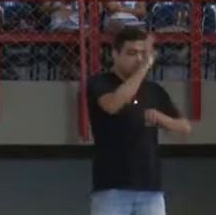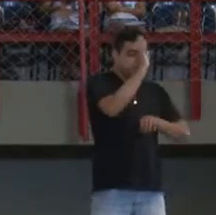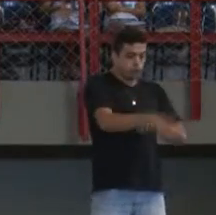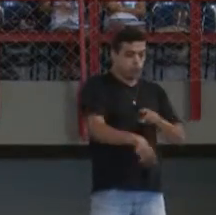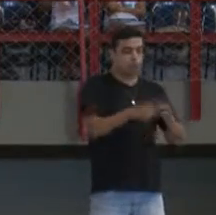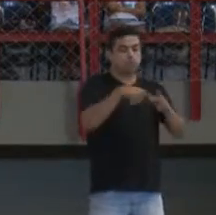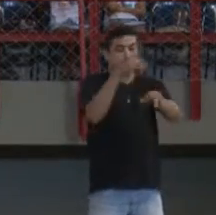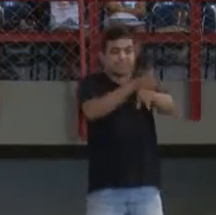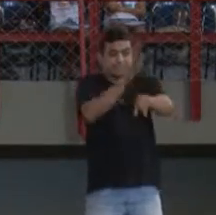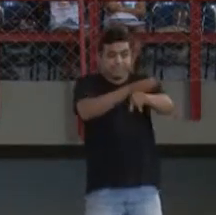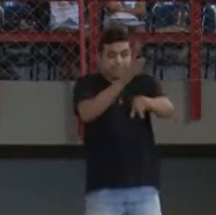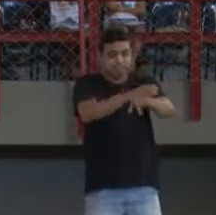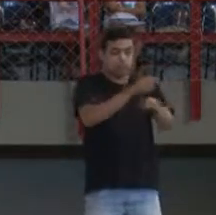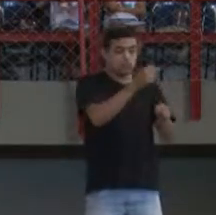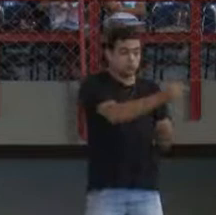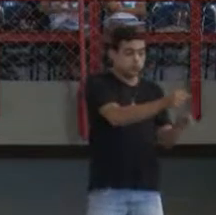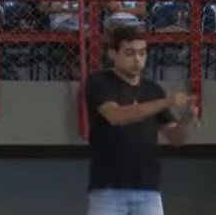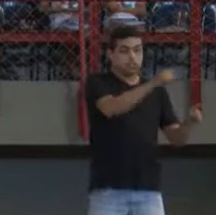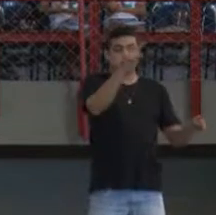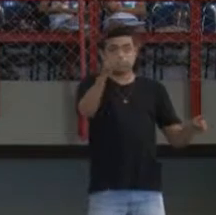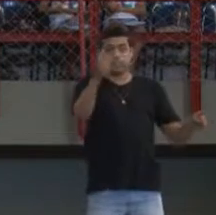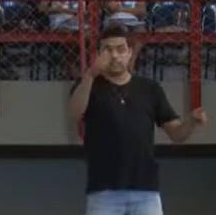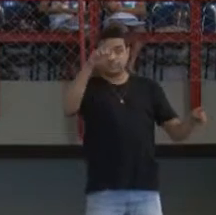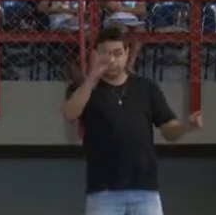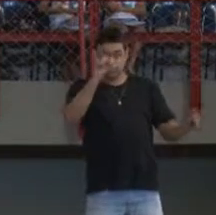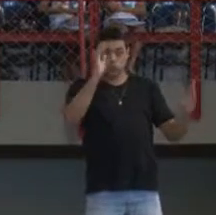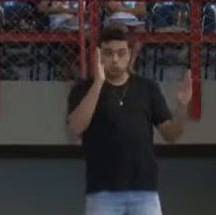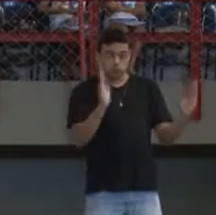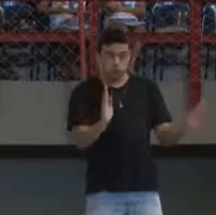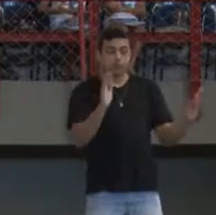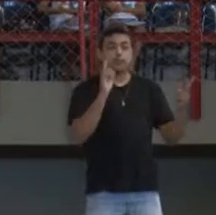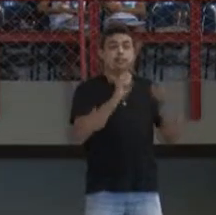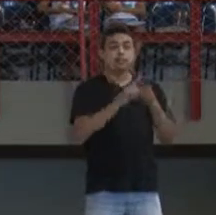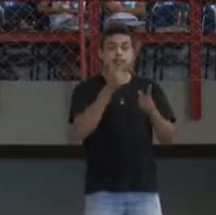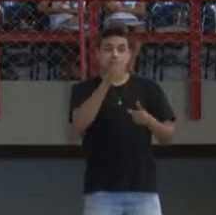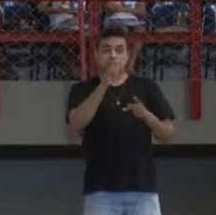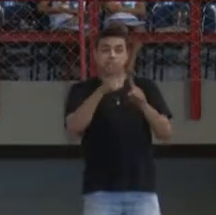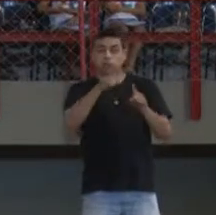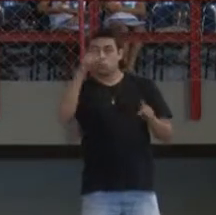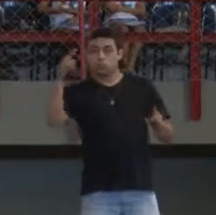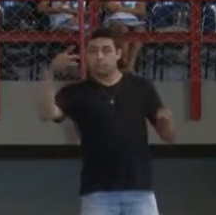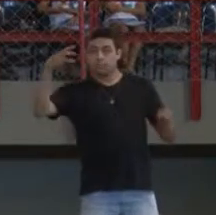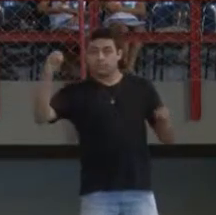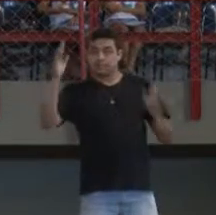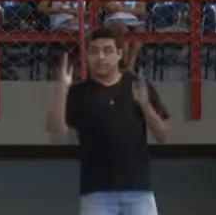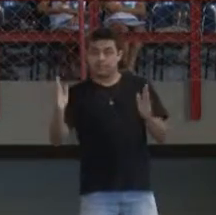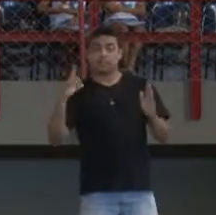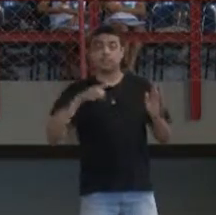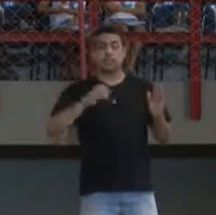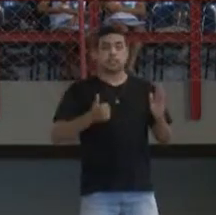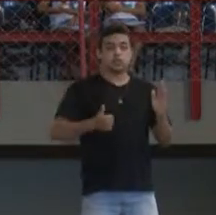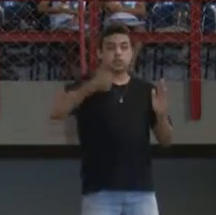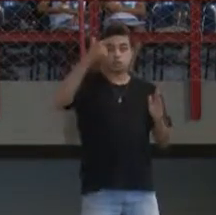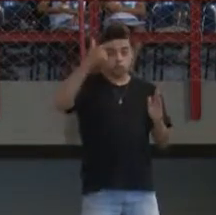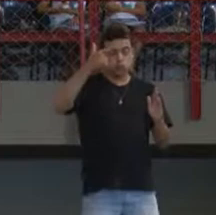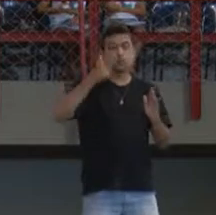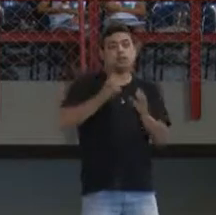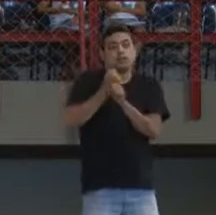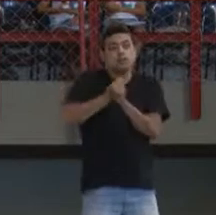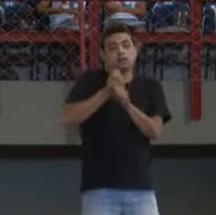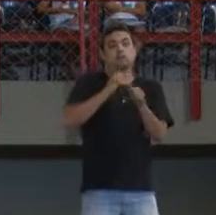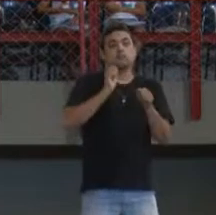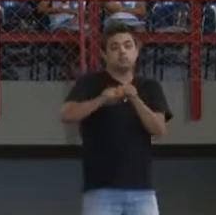dos 7 aos 18. Quando ele chega dos 18 ao 30, ele tem 12 anos para fazer